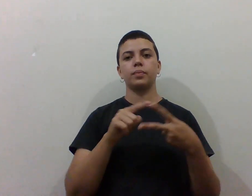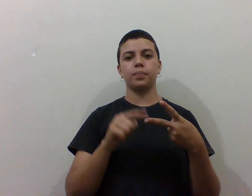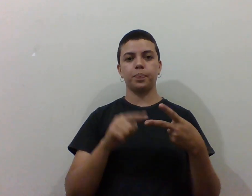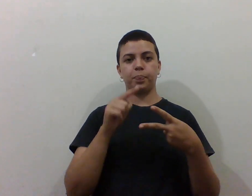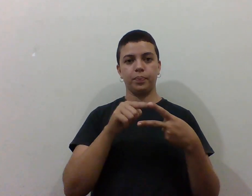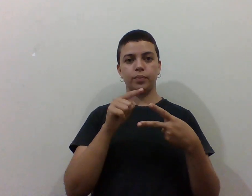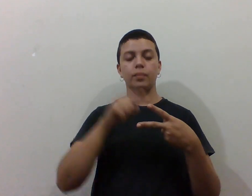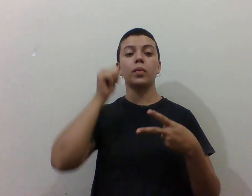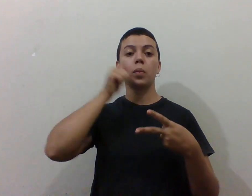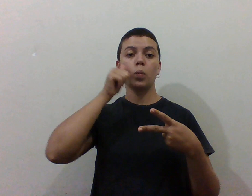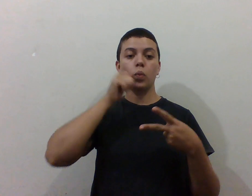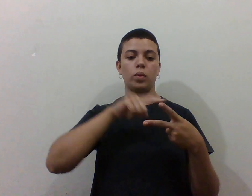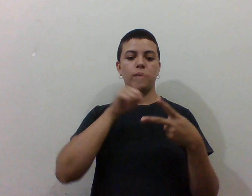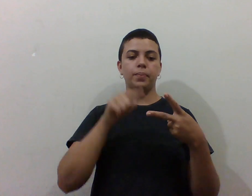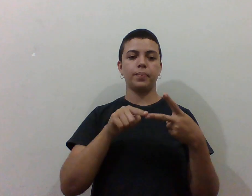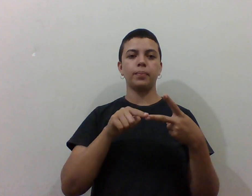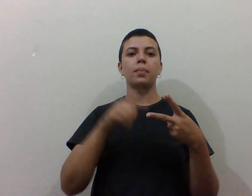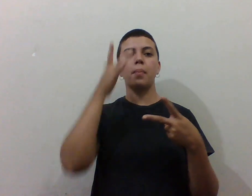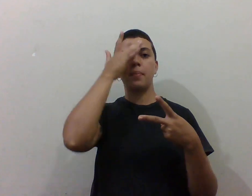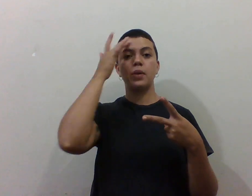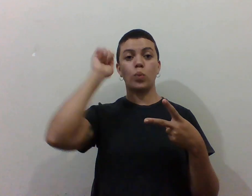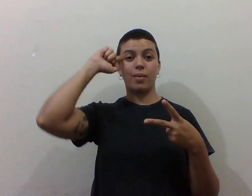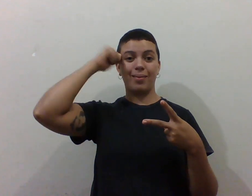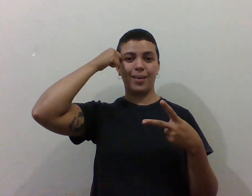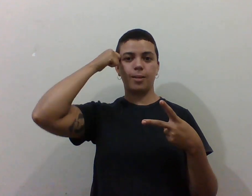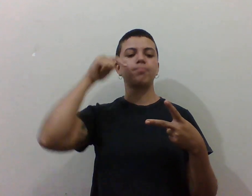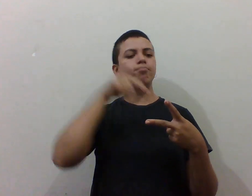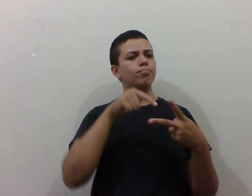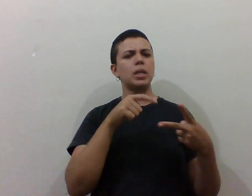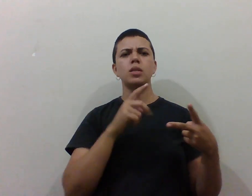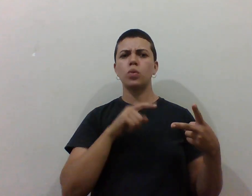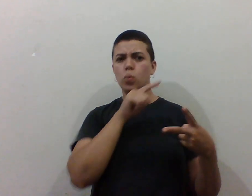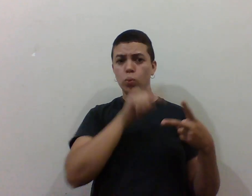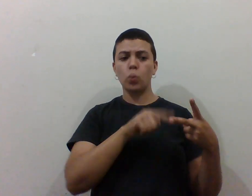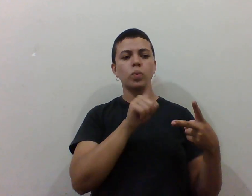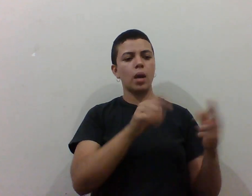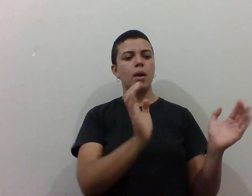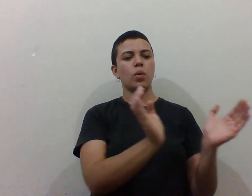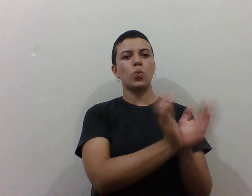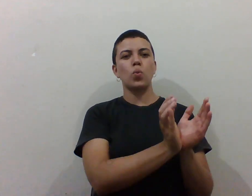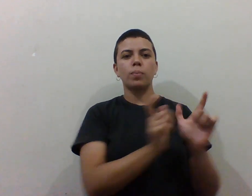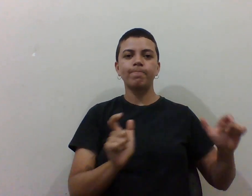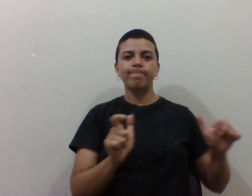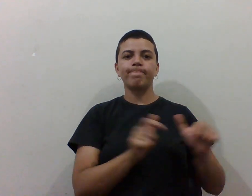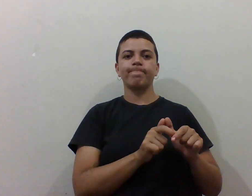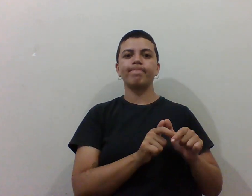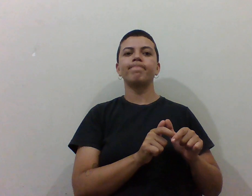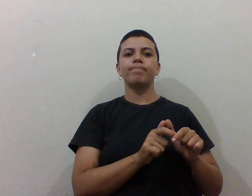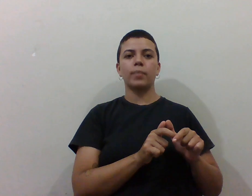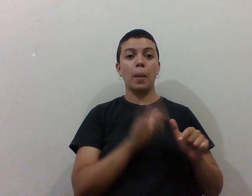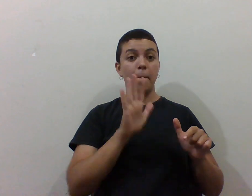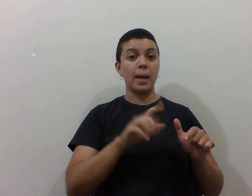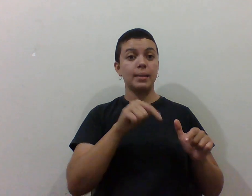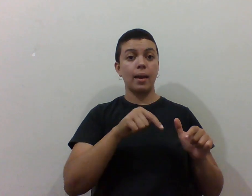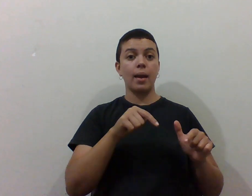negra. Grupos minoritários nessa perspectiva qualitativa, a respeito de serem maioria quantitativa.